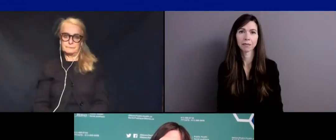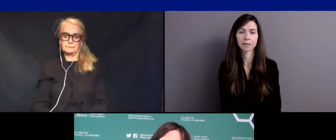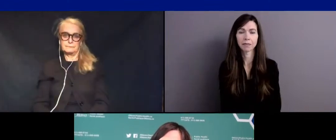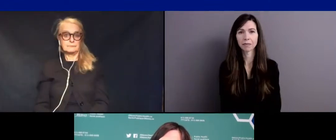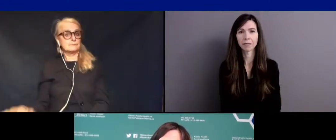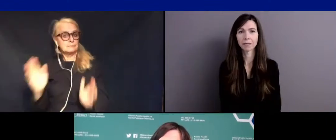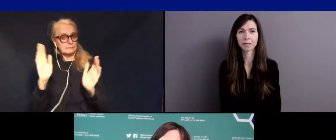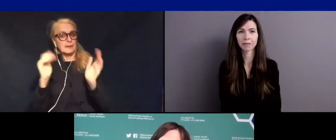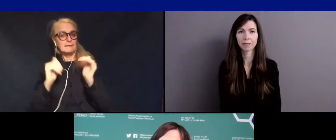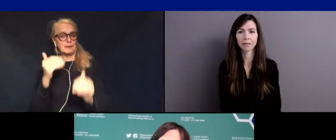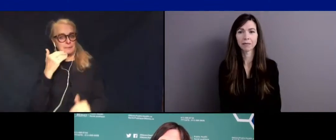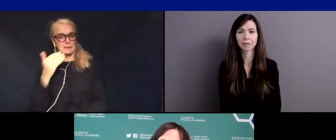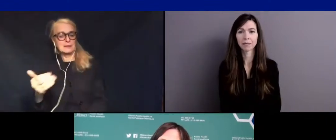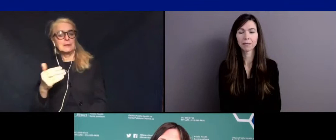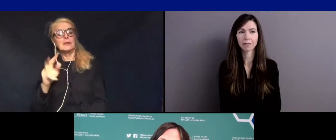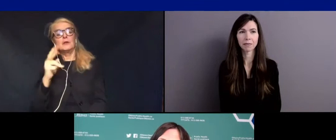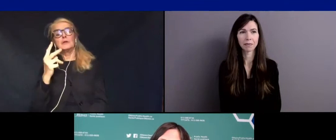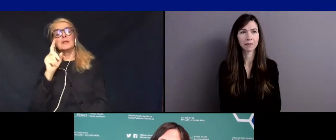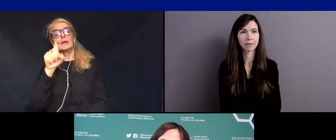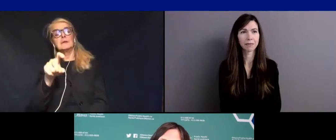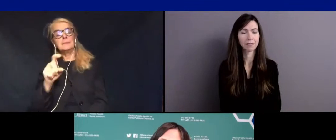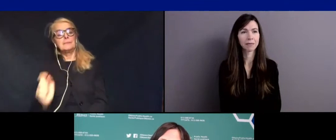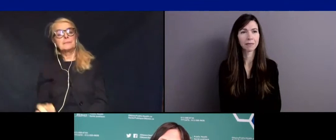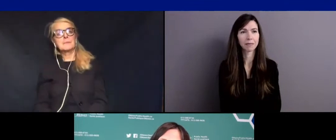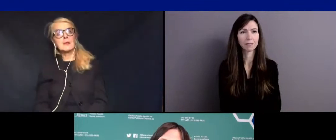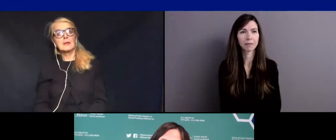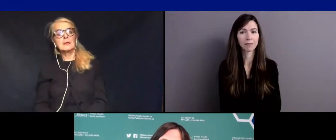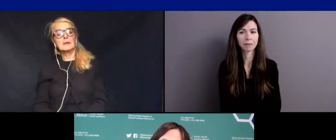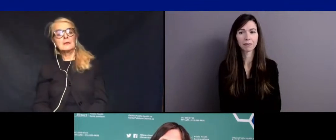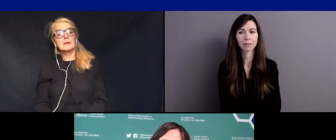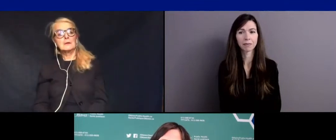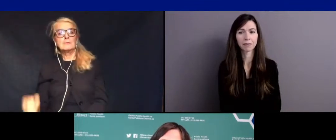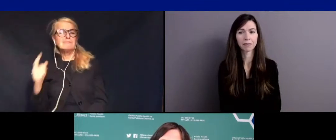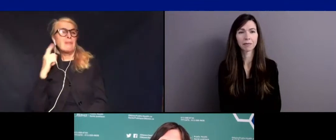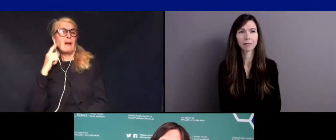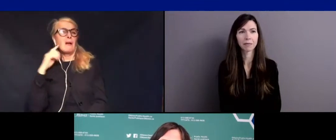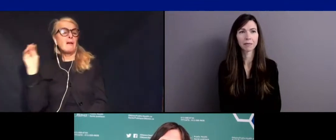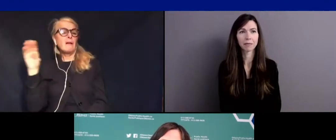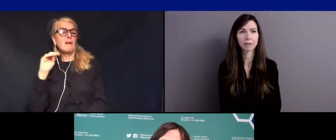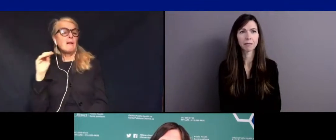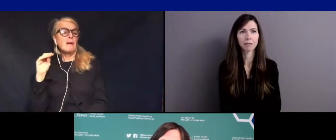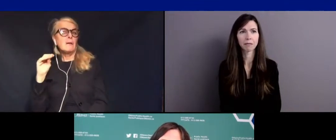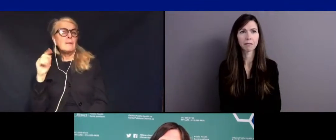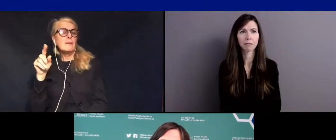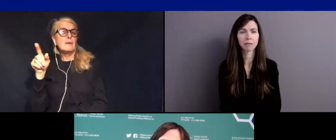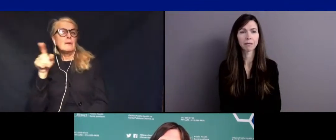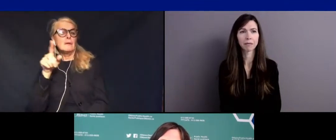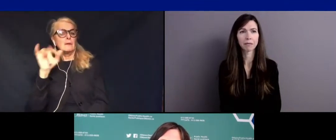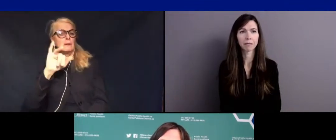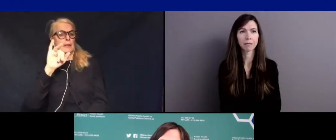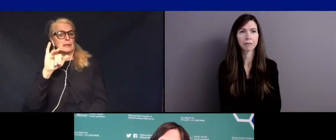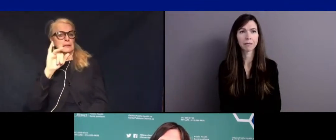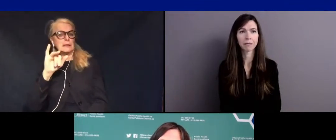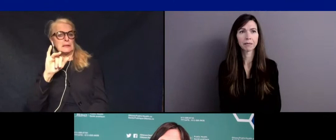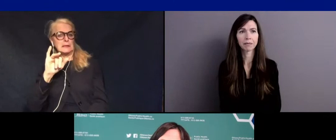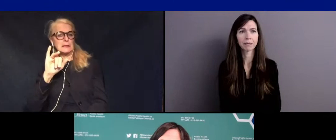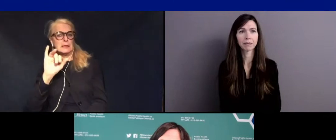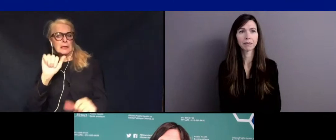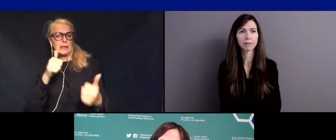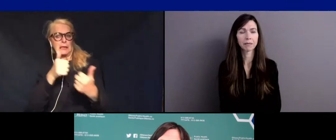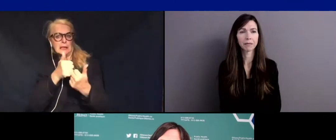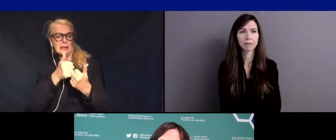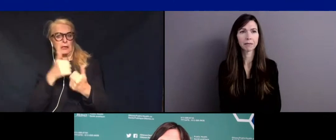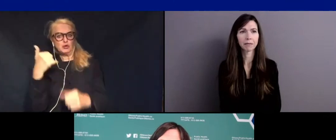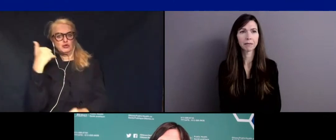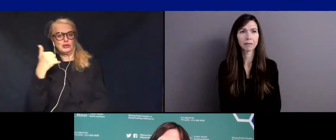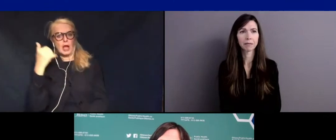Parfait, merci. Et ma deuxième question, on a entendu dire que si la Ligue de hockey junior de l'Ontario reprend, ce